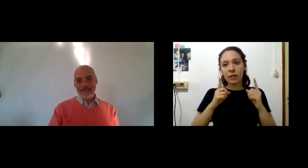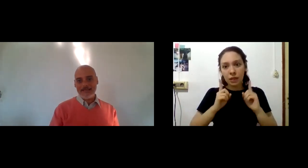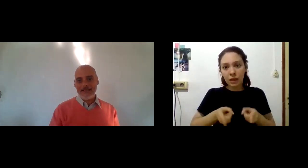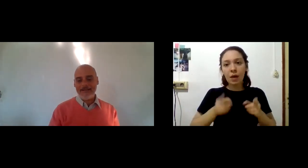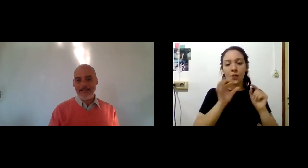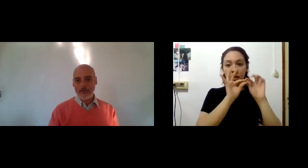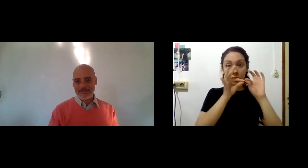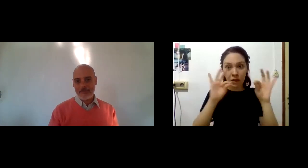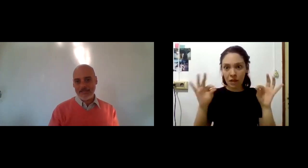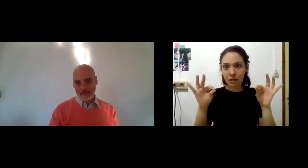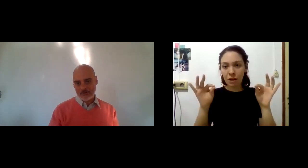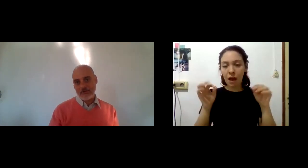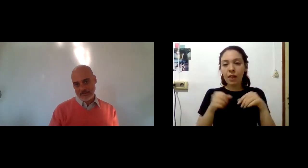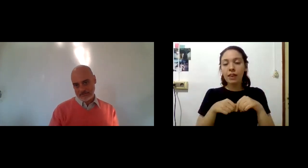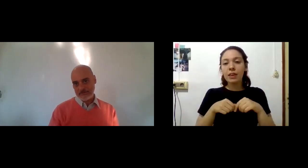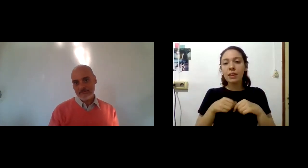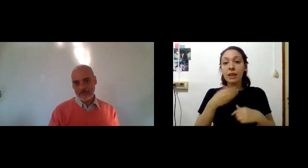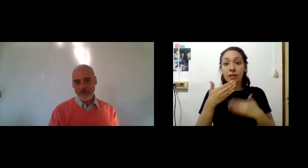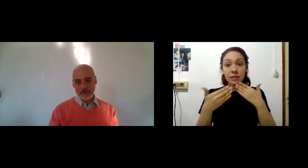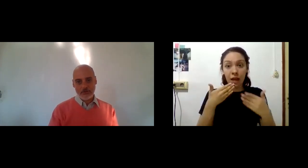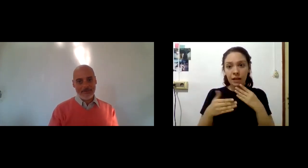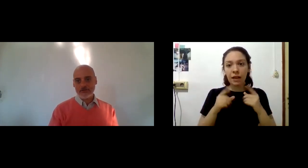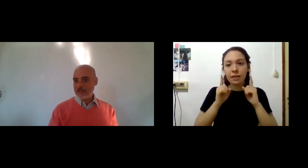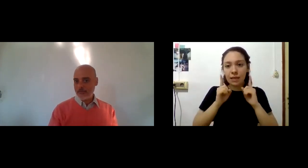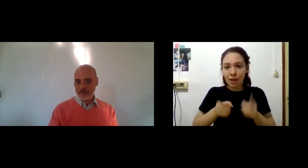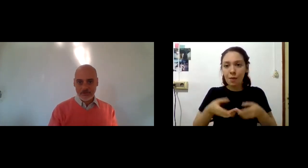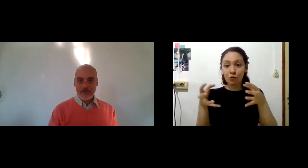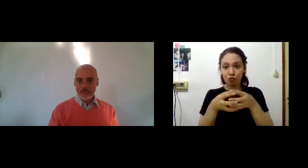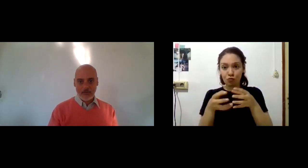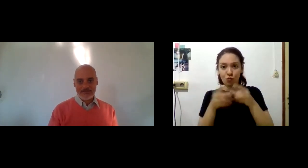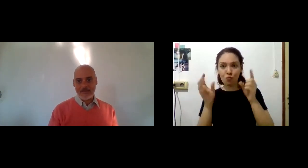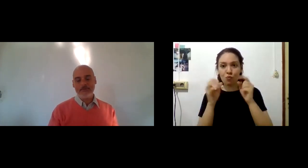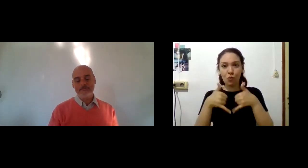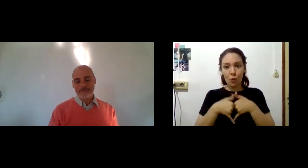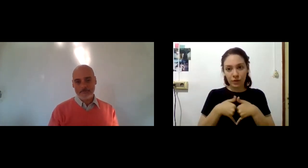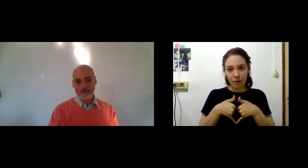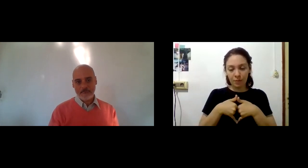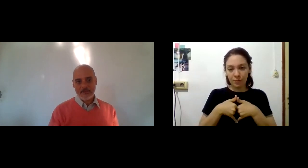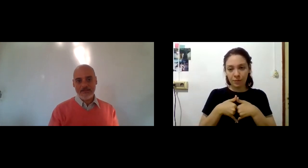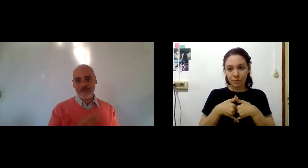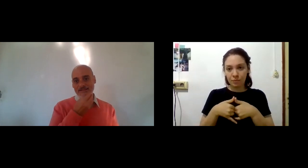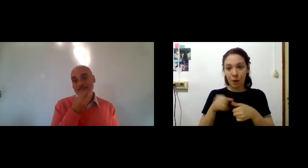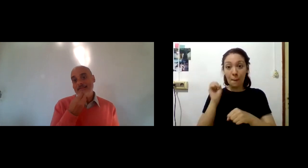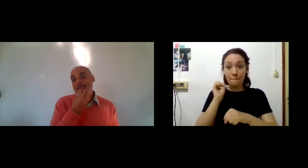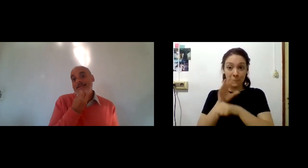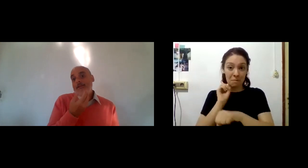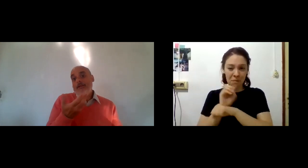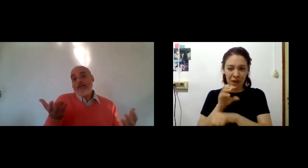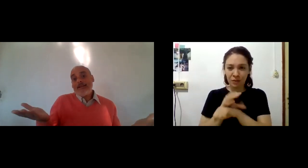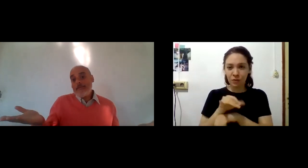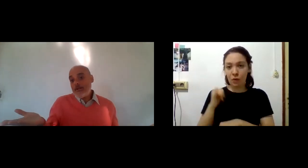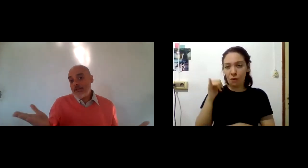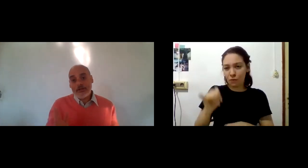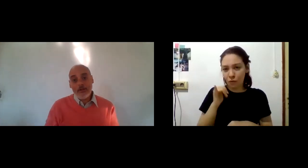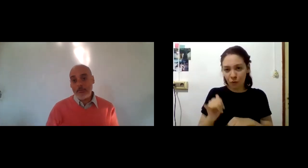para entrar al WhatsApp que tenemos ahora, donde yo voy a pasar toda la información vía WhatsApp. Entonces, los